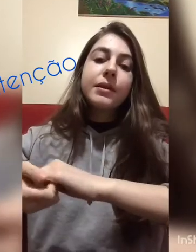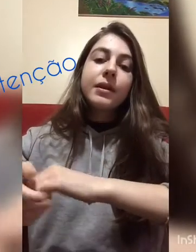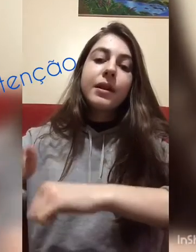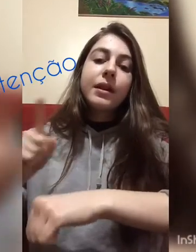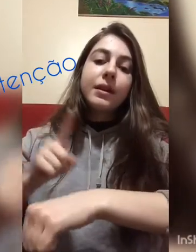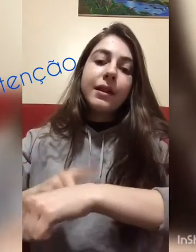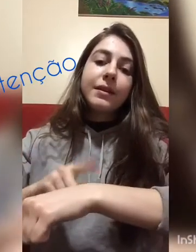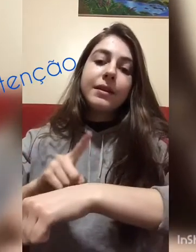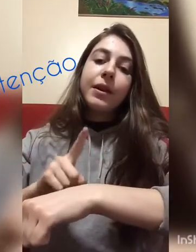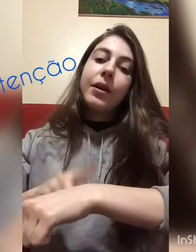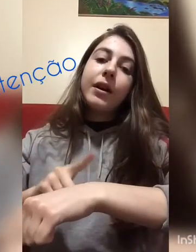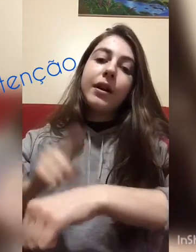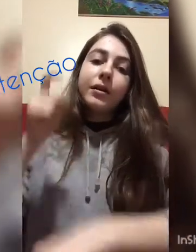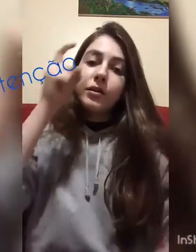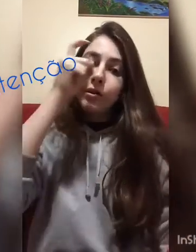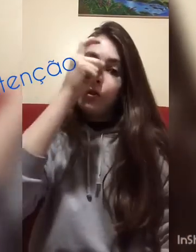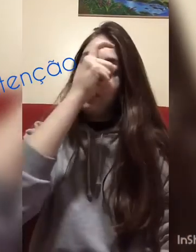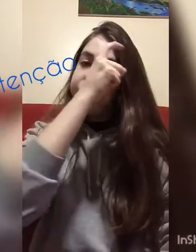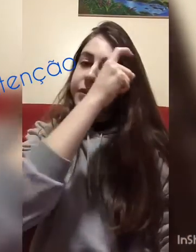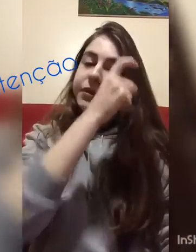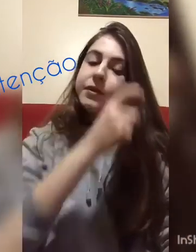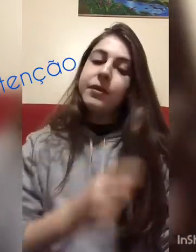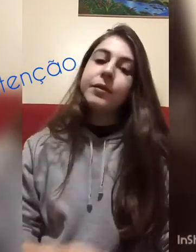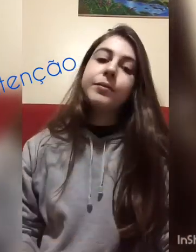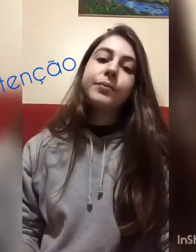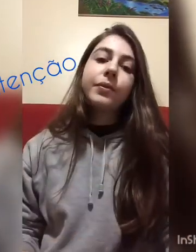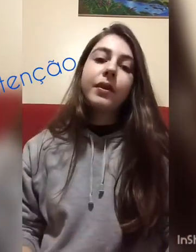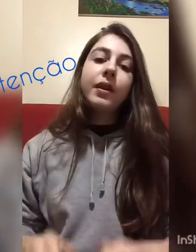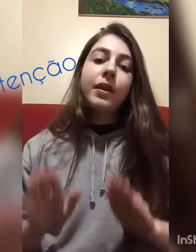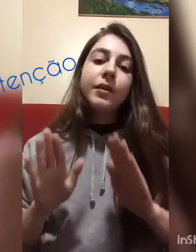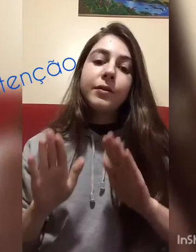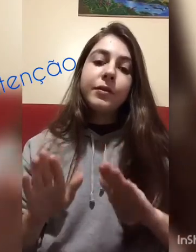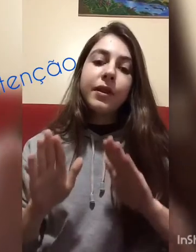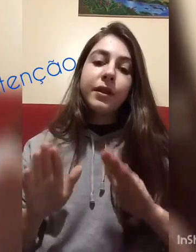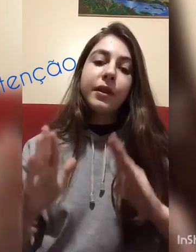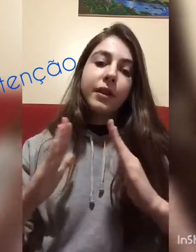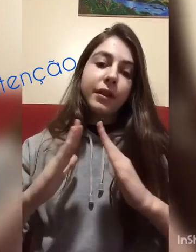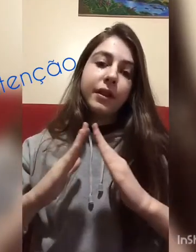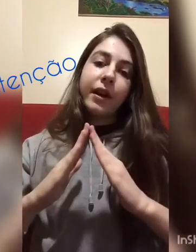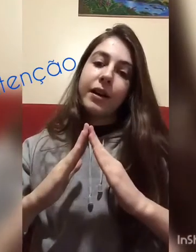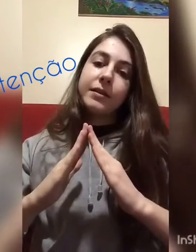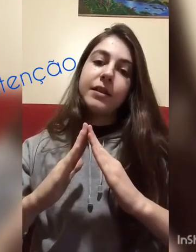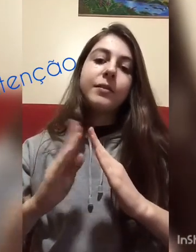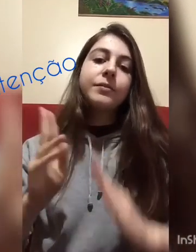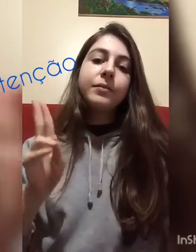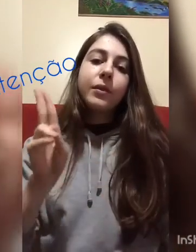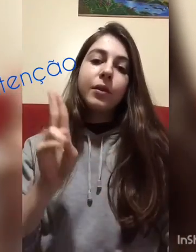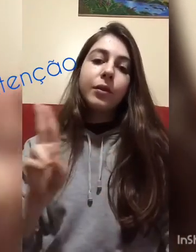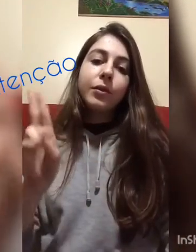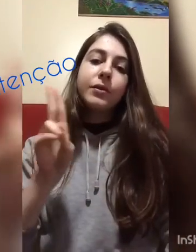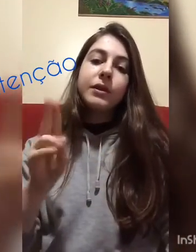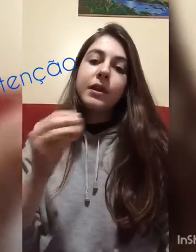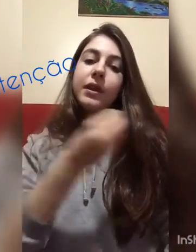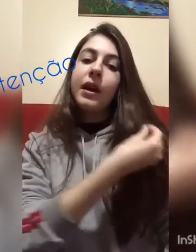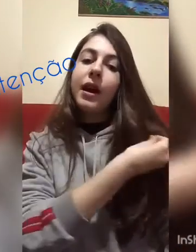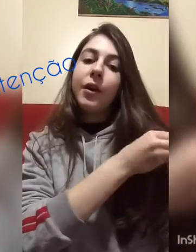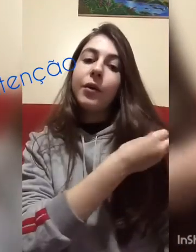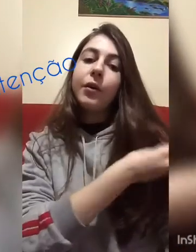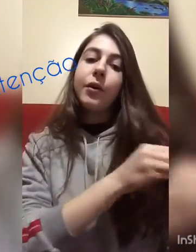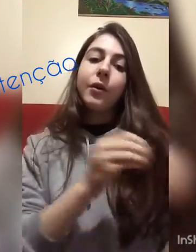nesta hora difícil. Fique em casa, use álcool